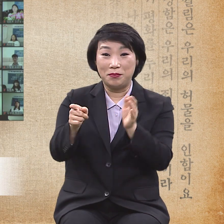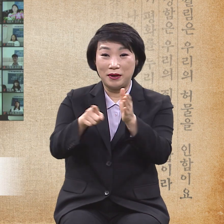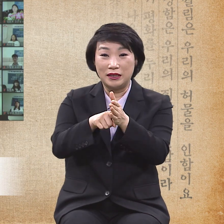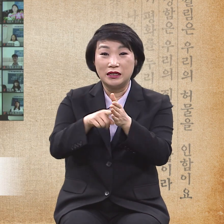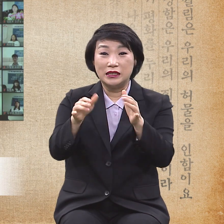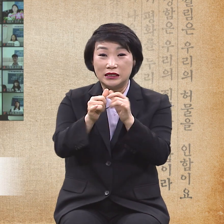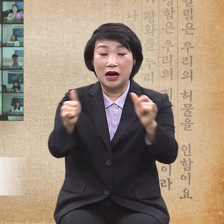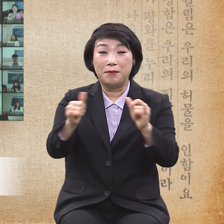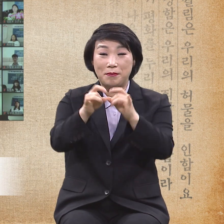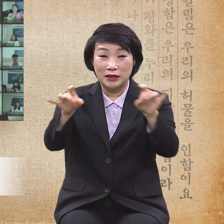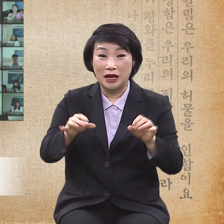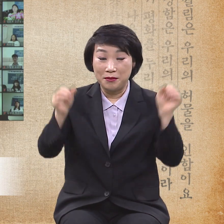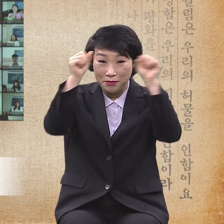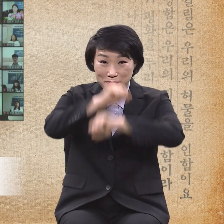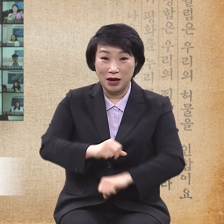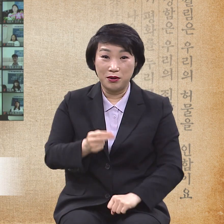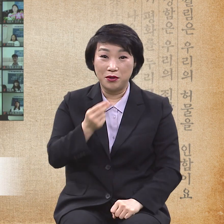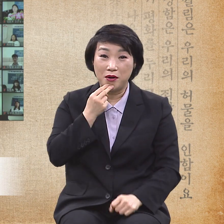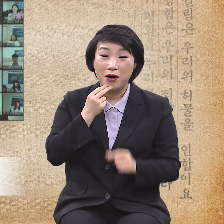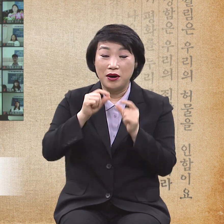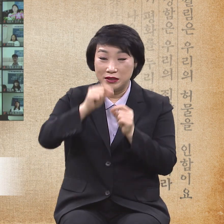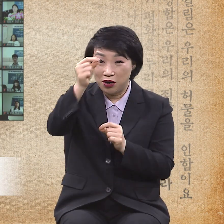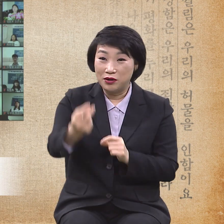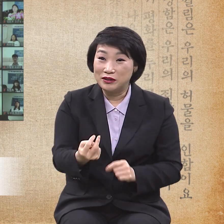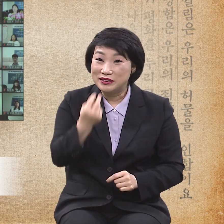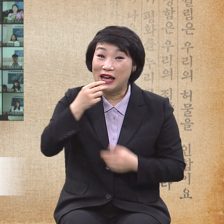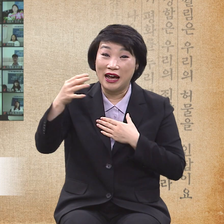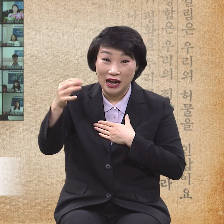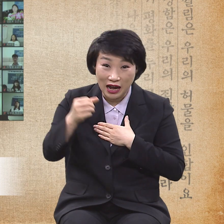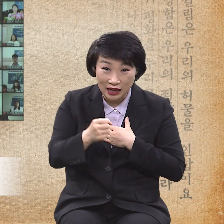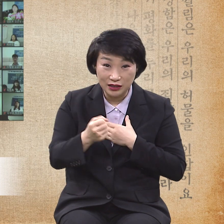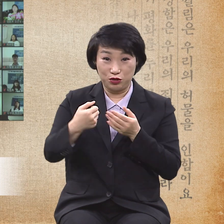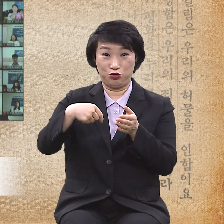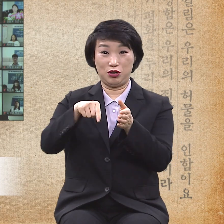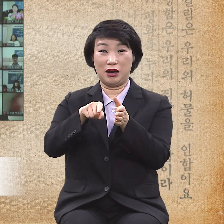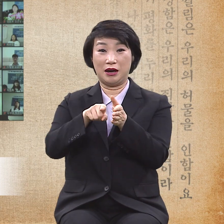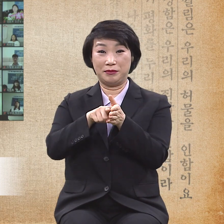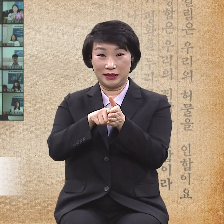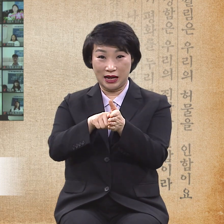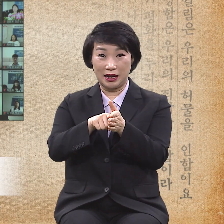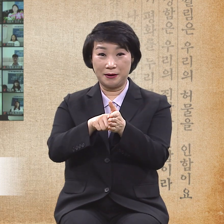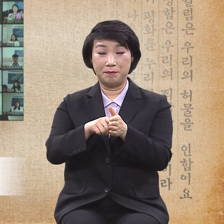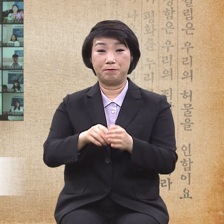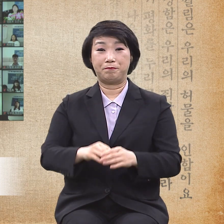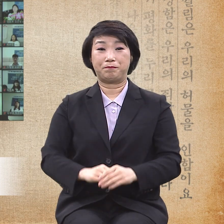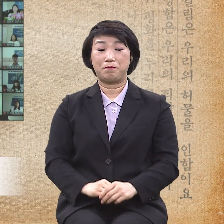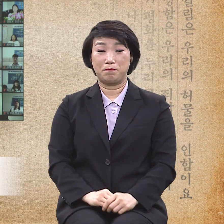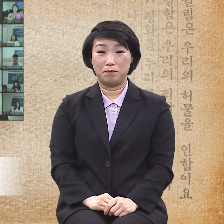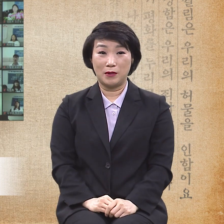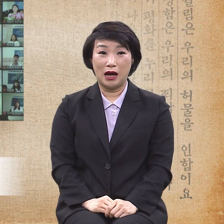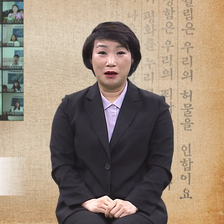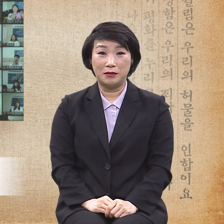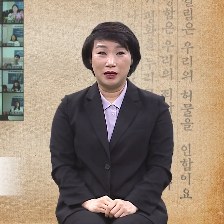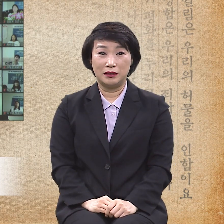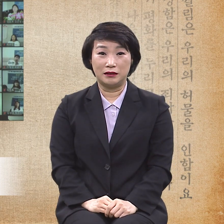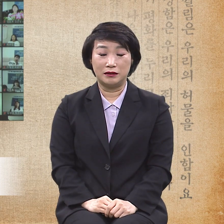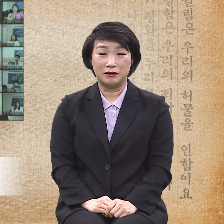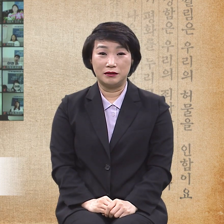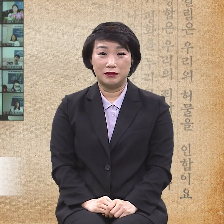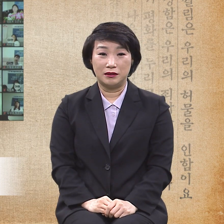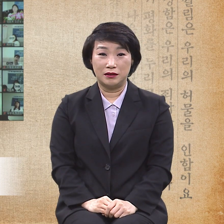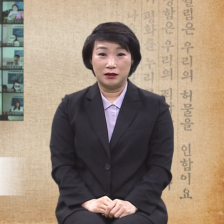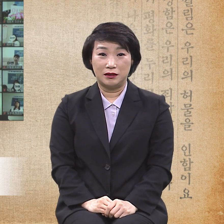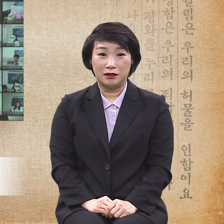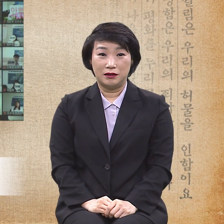자마다 멸망치 않고 영생을 얻게 하려 하심이니라.